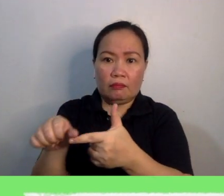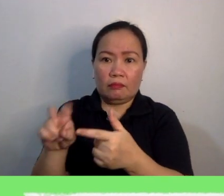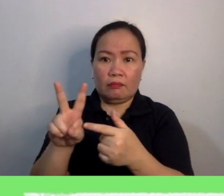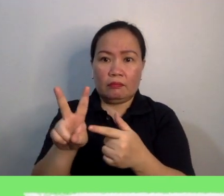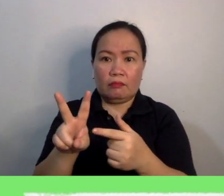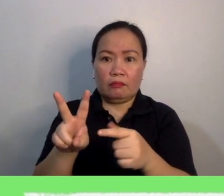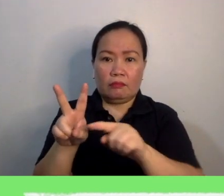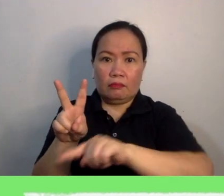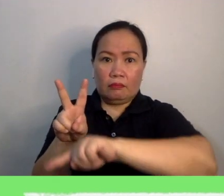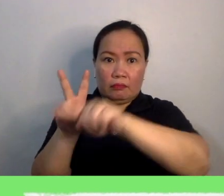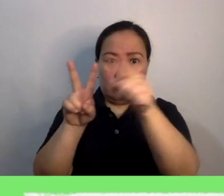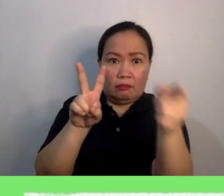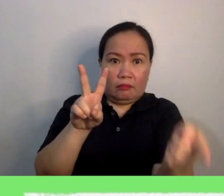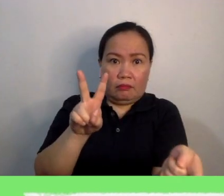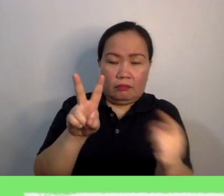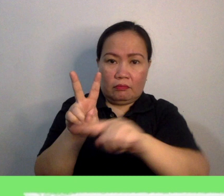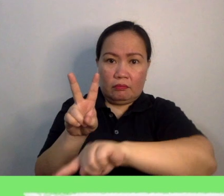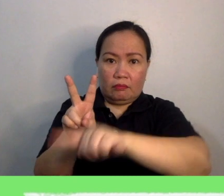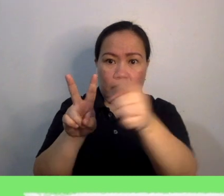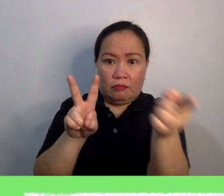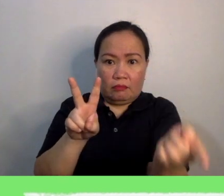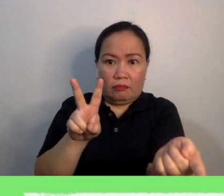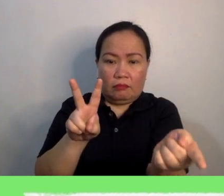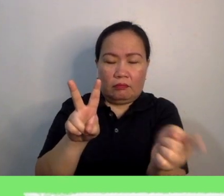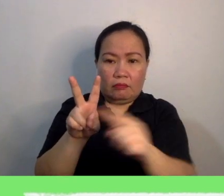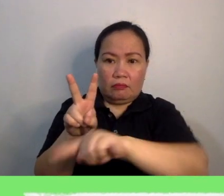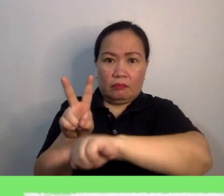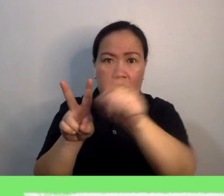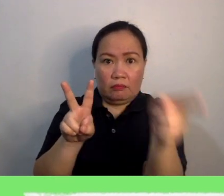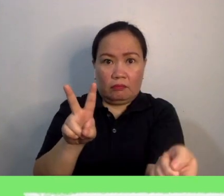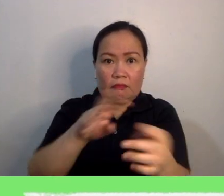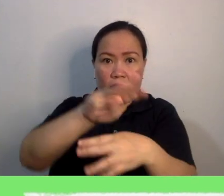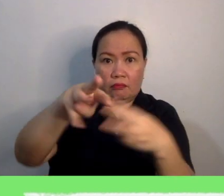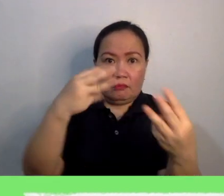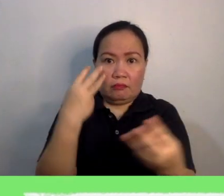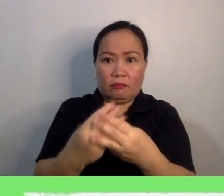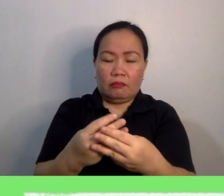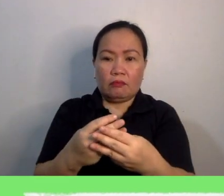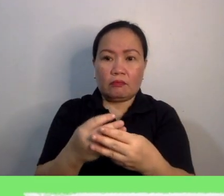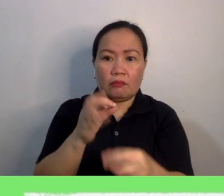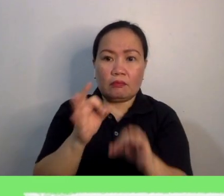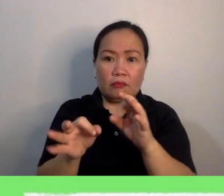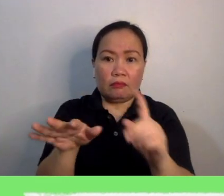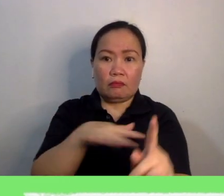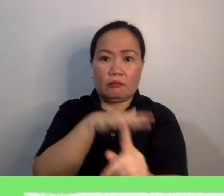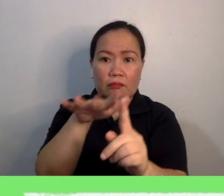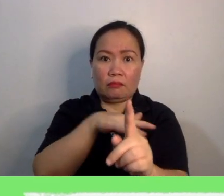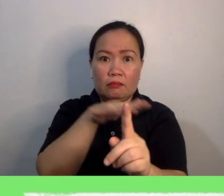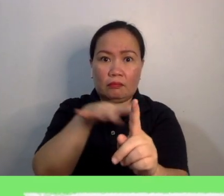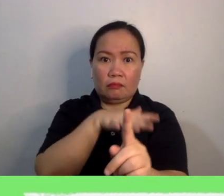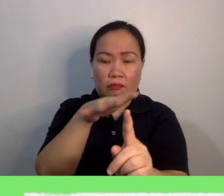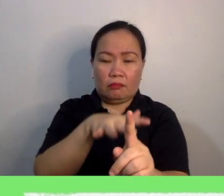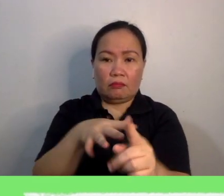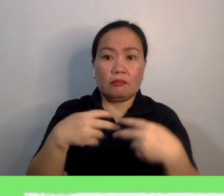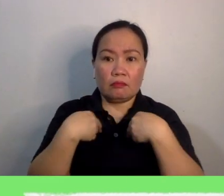ito naman. Okay, ito yung angle 2 mo, itong buo. Kung mapapansin nyo, meron siyang